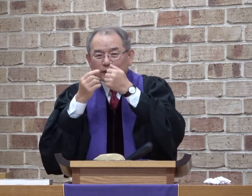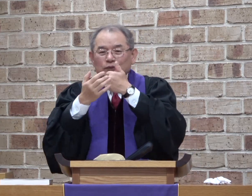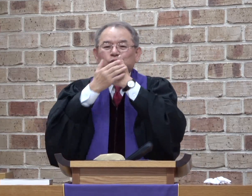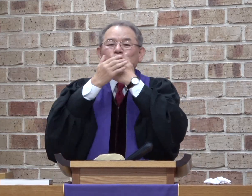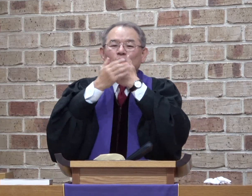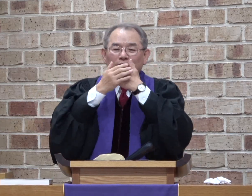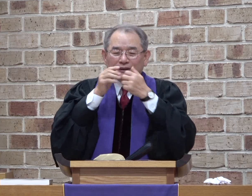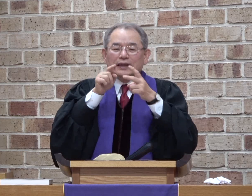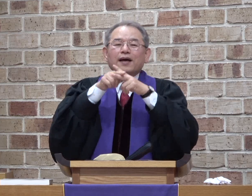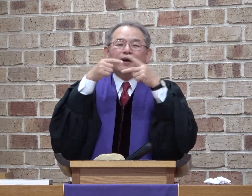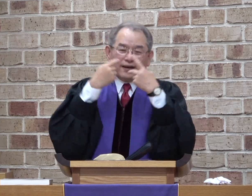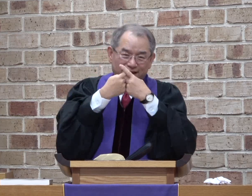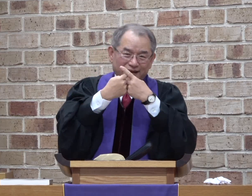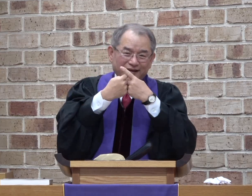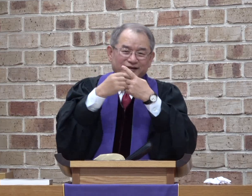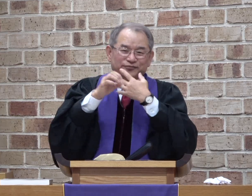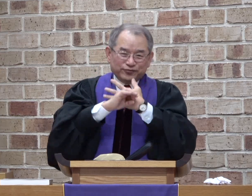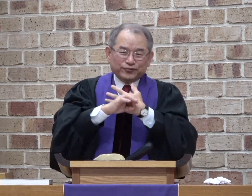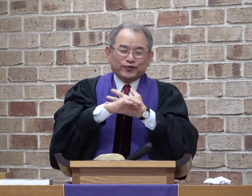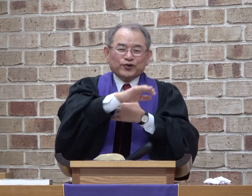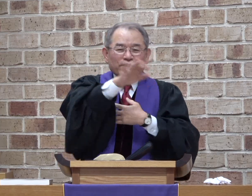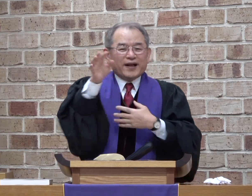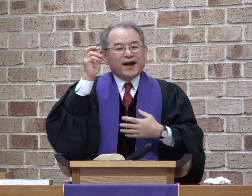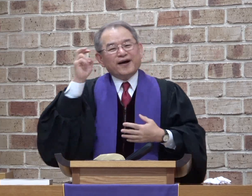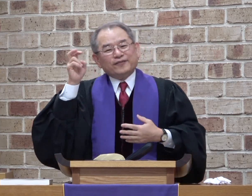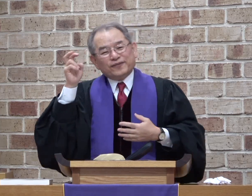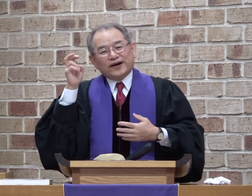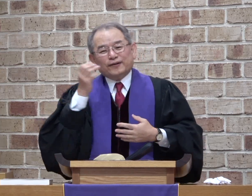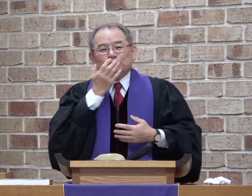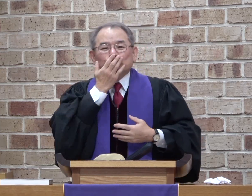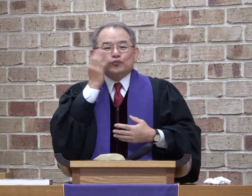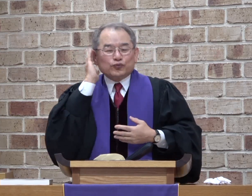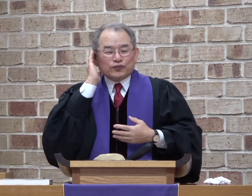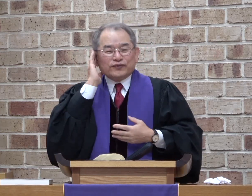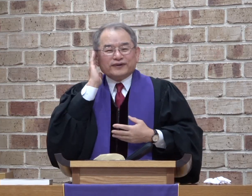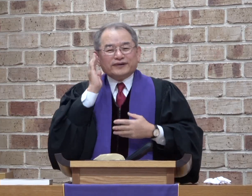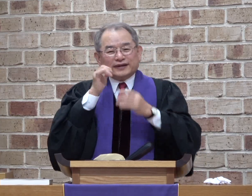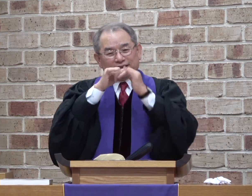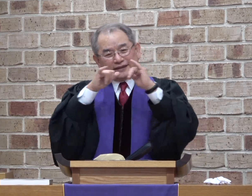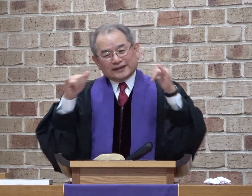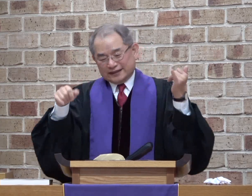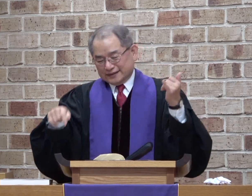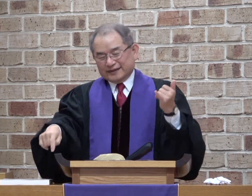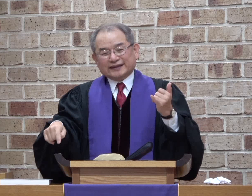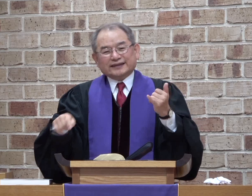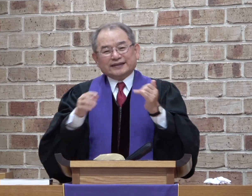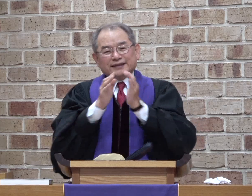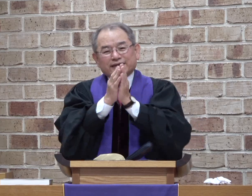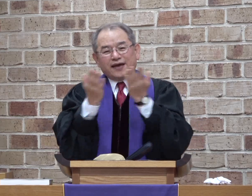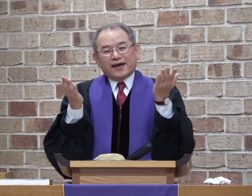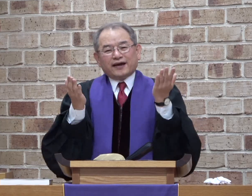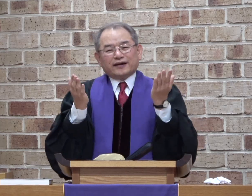설명을 달았기 때문에 우리 농아인들이 이 책을